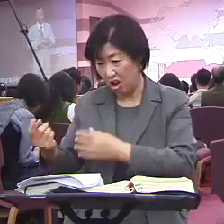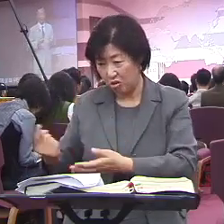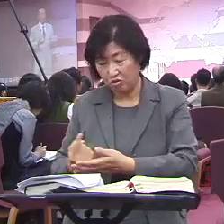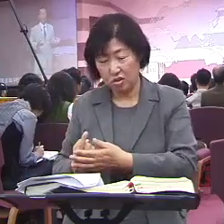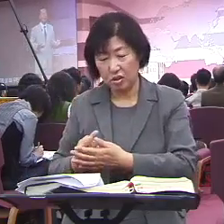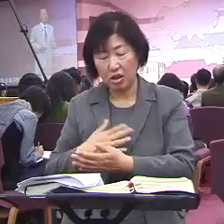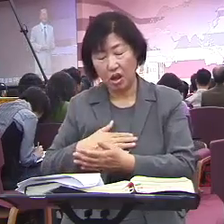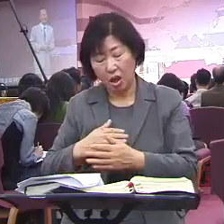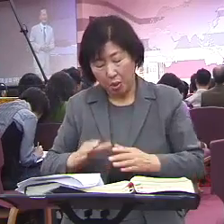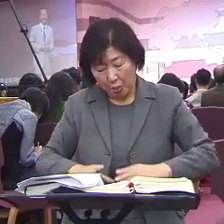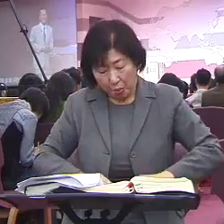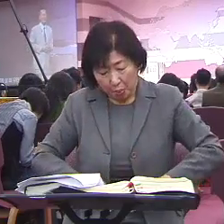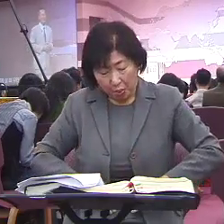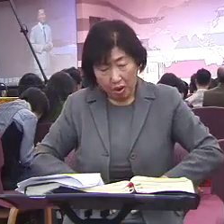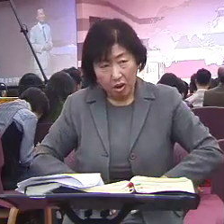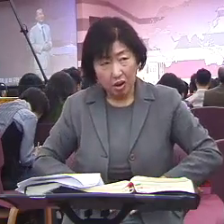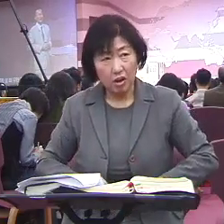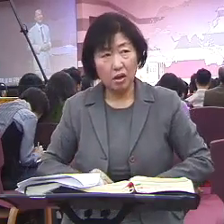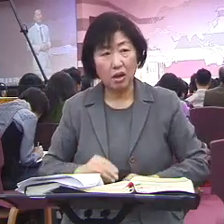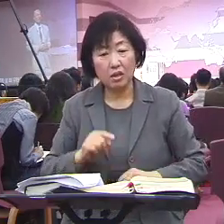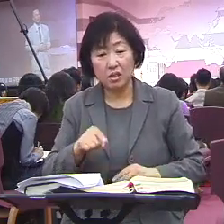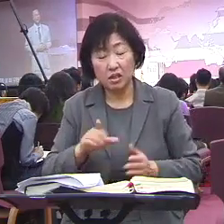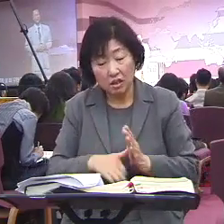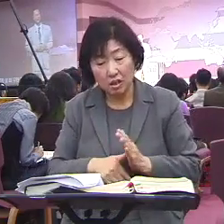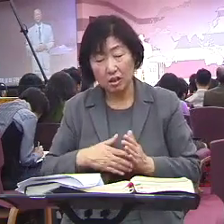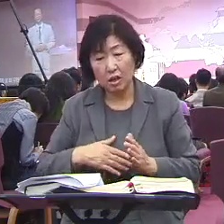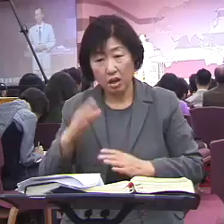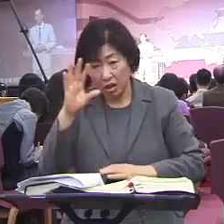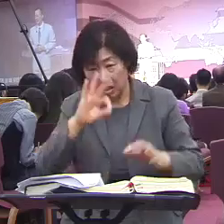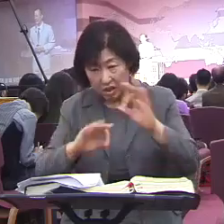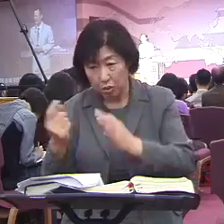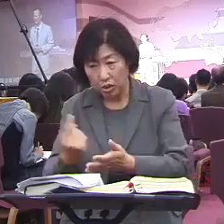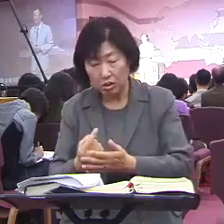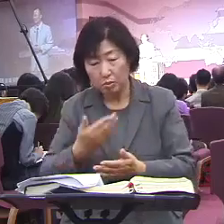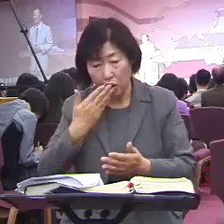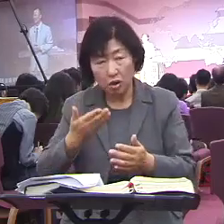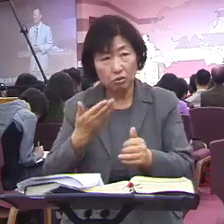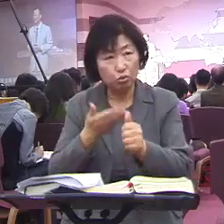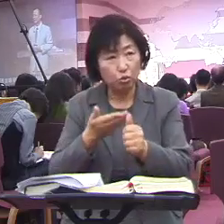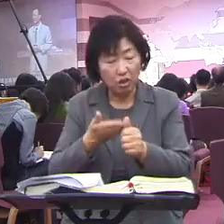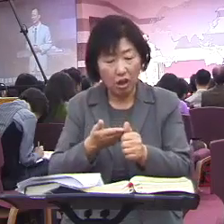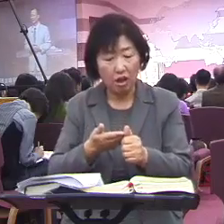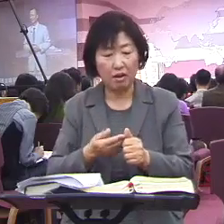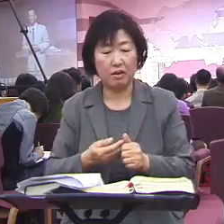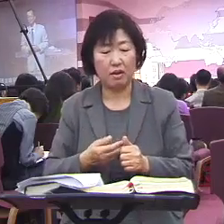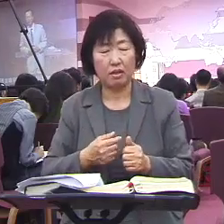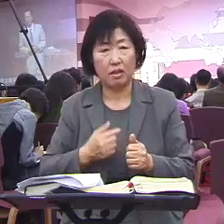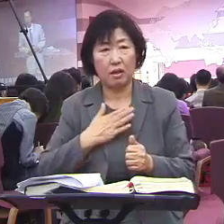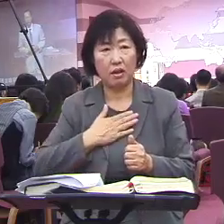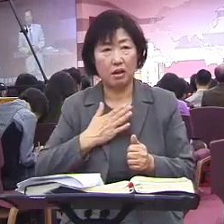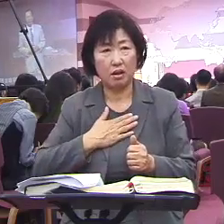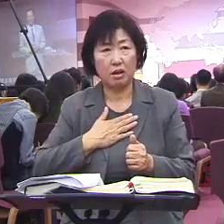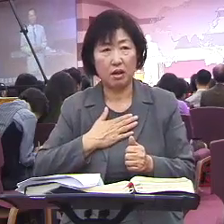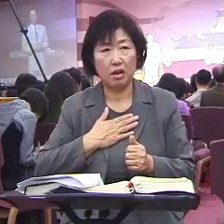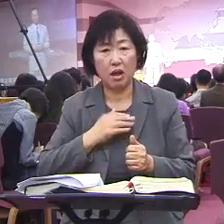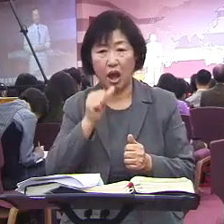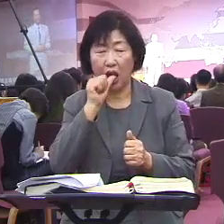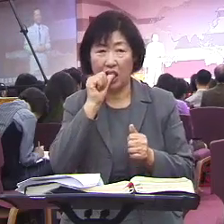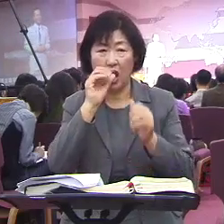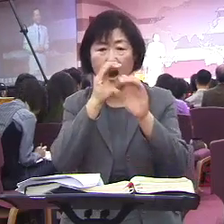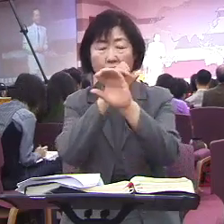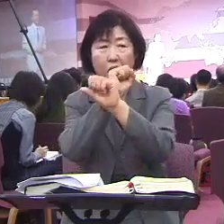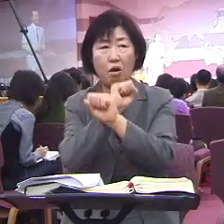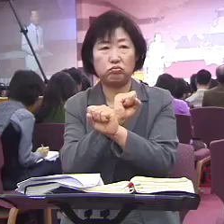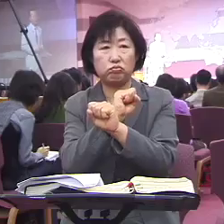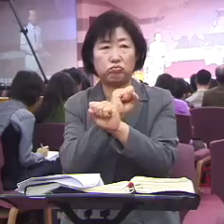내가 배고파 했을 때 나를 찾아와서 먹을 것을 주었다. 내가 옥중에 갇혀있을